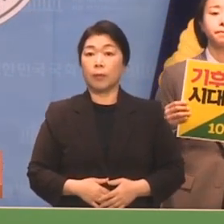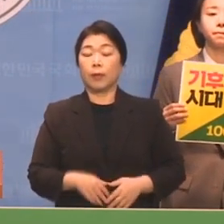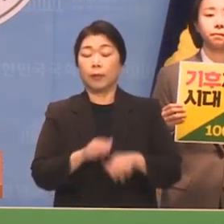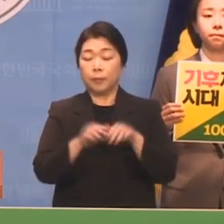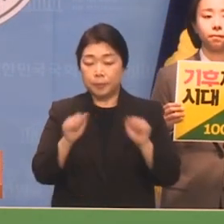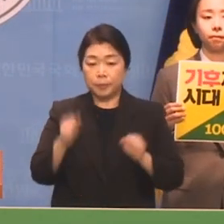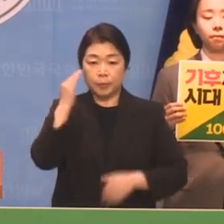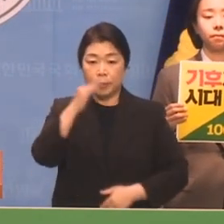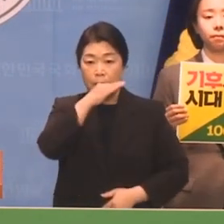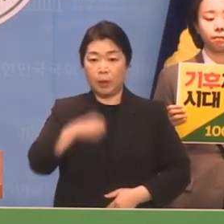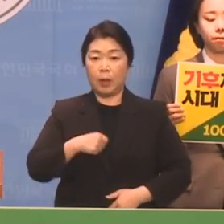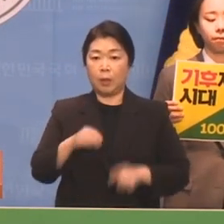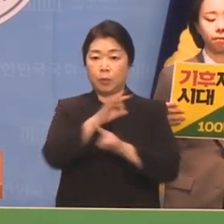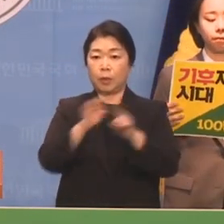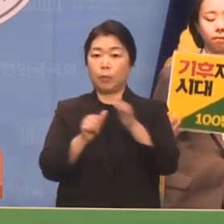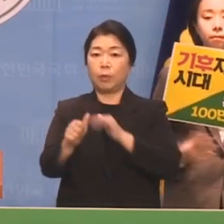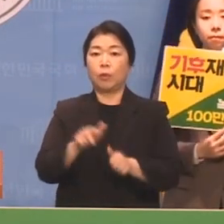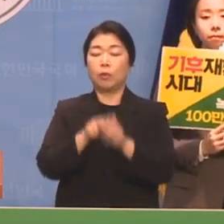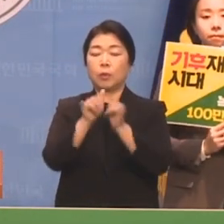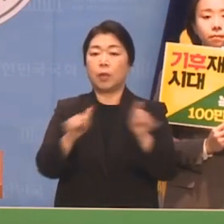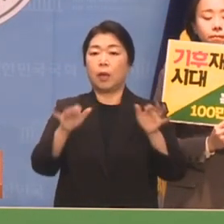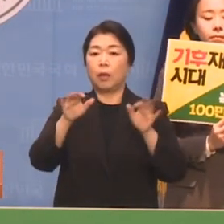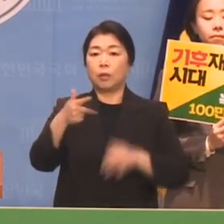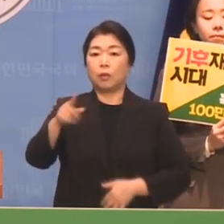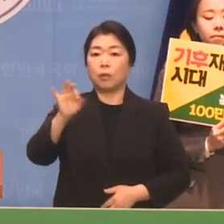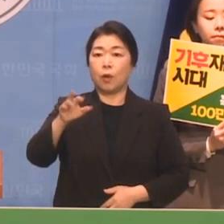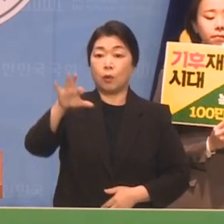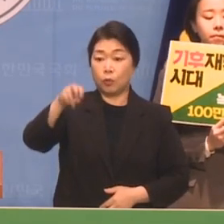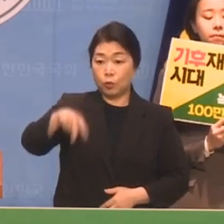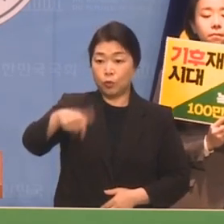안녕하십니까. 녹색정의당 비례대표 후보 정유연입니다.